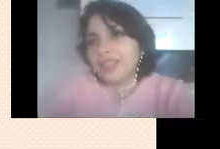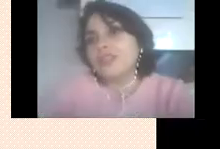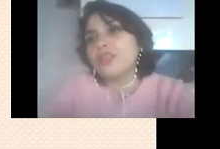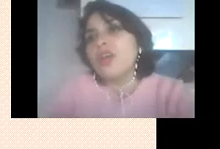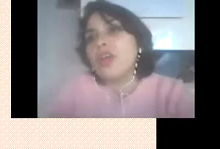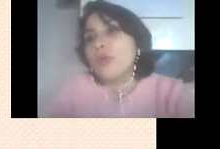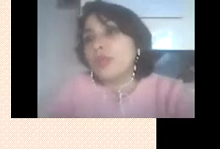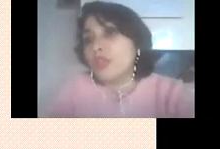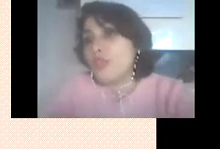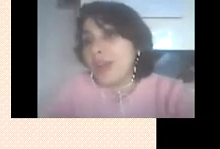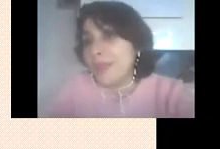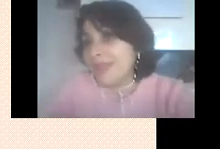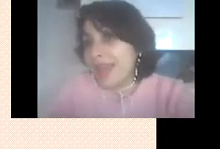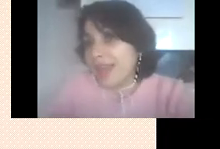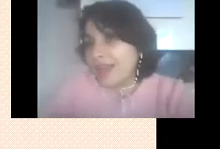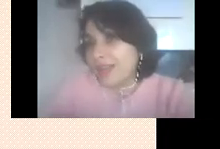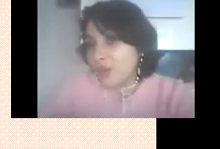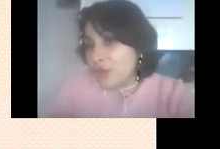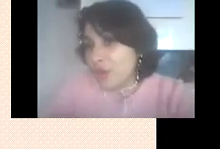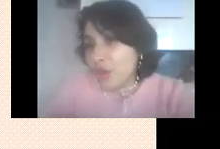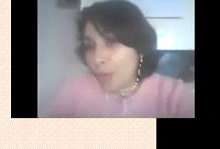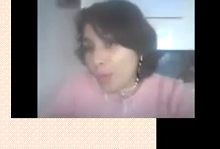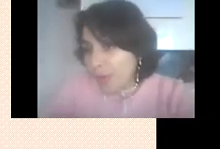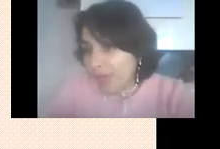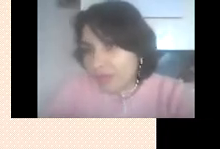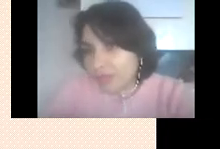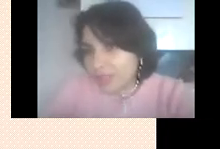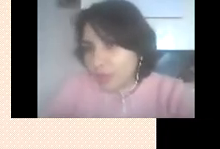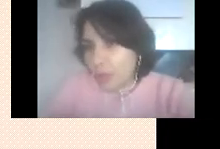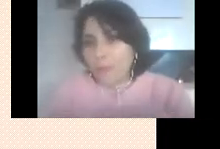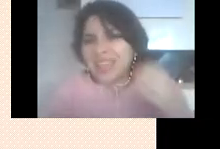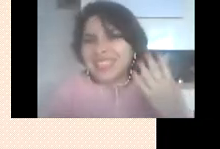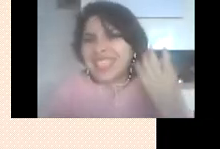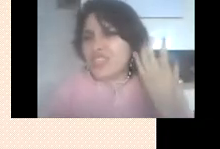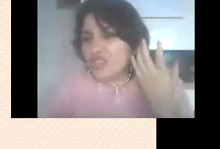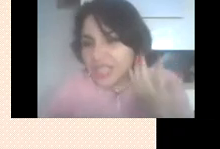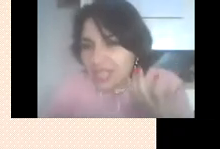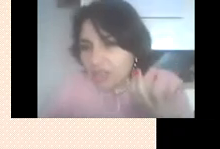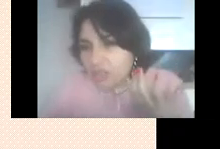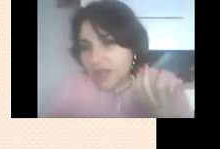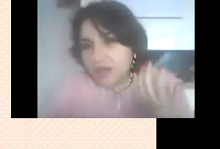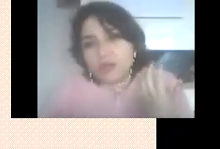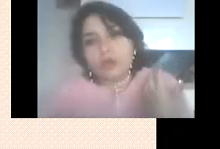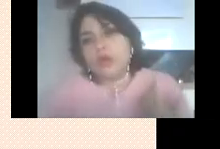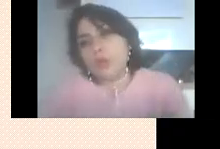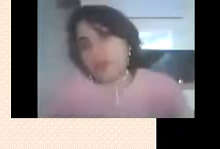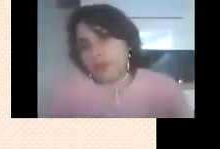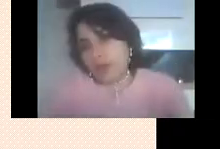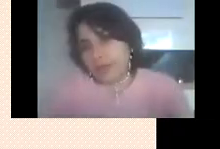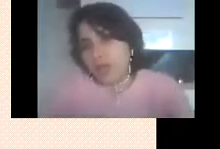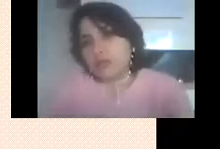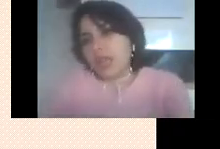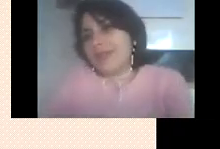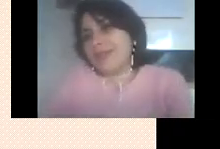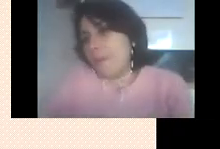rígido, ¿cierto? Porque yo al metal no lo puedo, ¿cierto? Por más que yo quiera doblarlo, no lo puedo